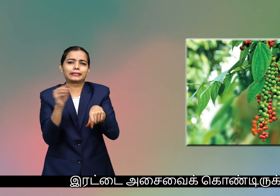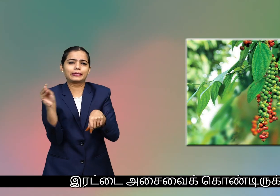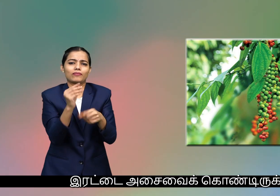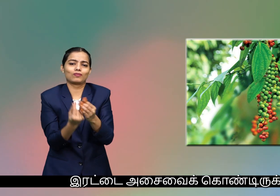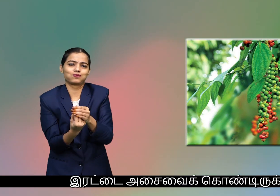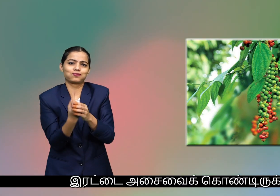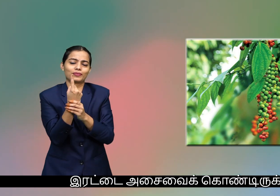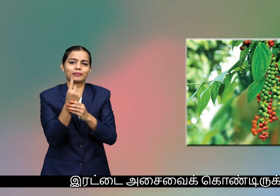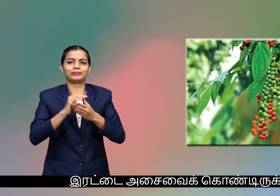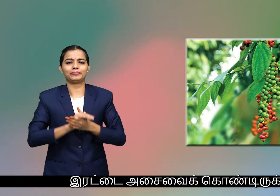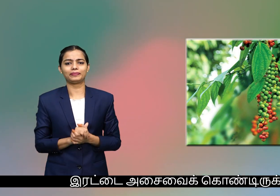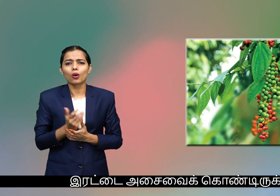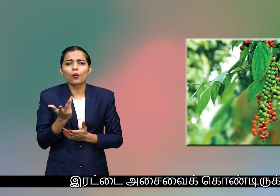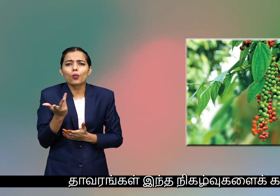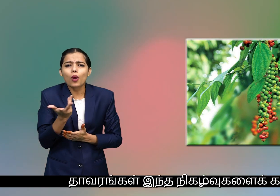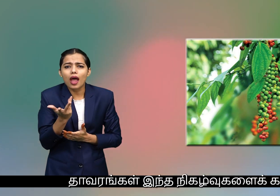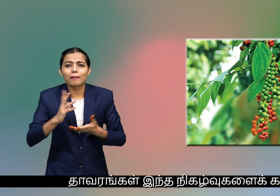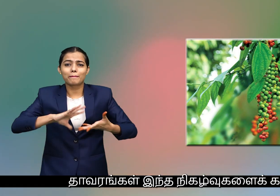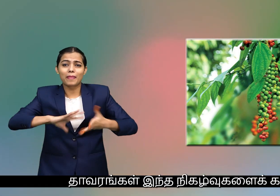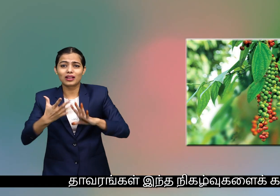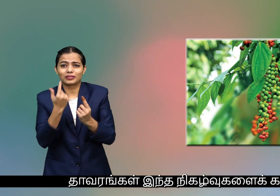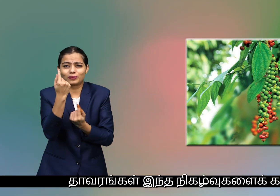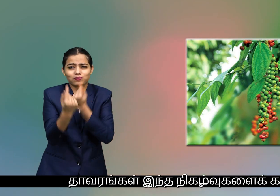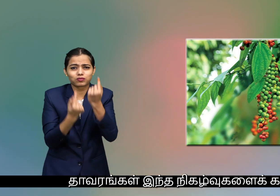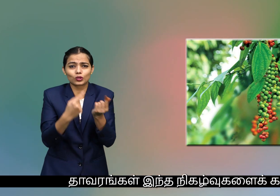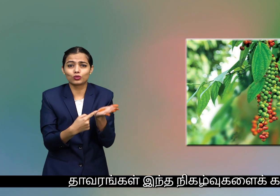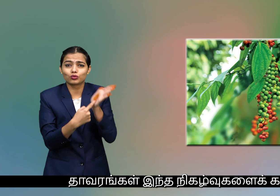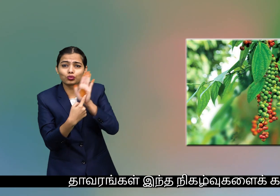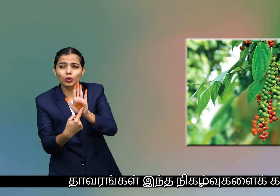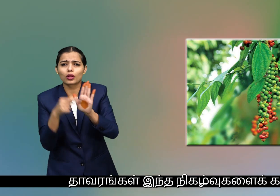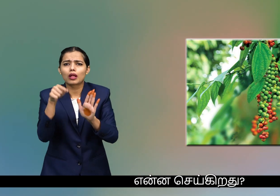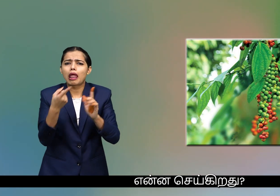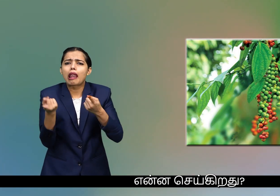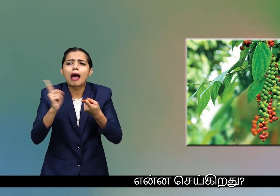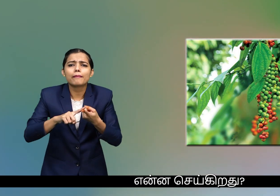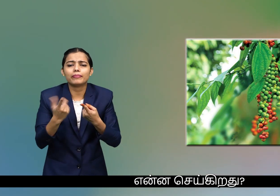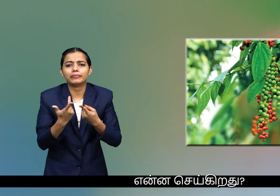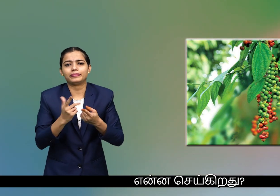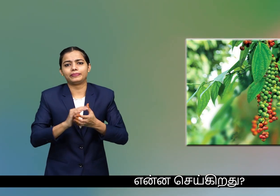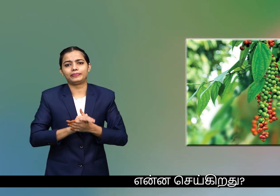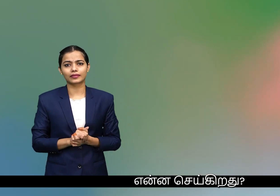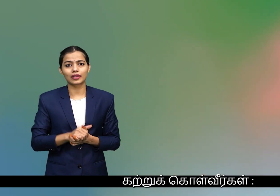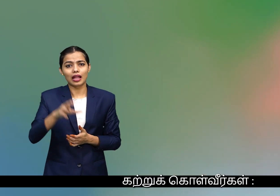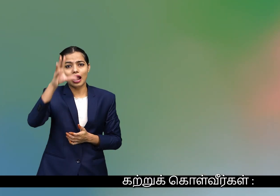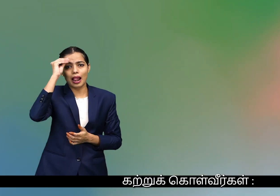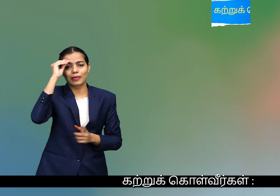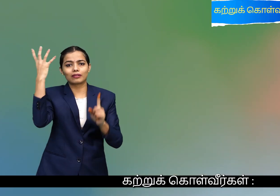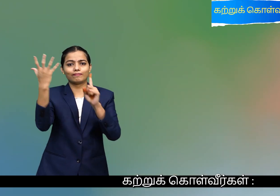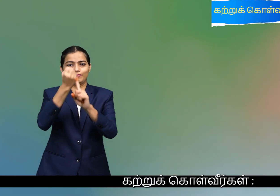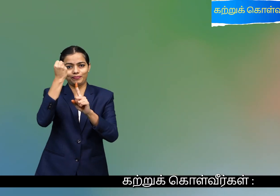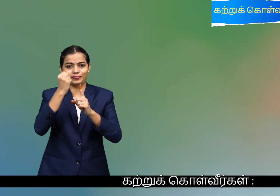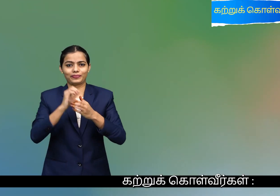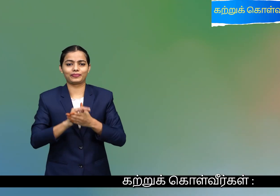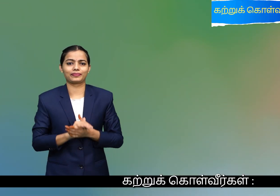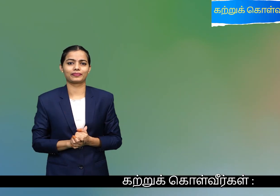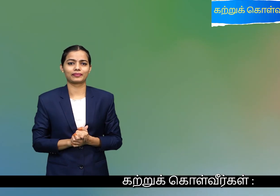இரட்டை அசைவாக கொண்டிருக்கும். தாவரங்கள் இந்த நிகழ்வுகளை காட்ட என்ன செய்கிறது? கற்றுக்கொள்வீர்கள்.